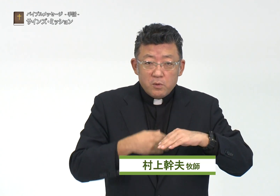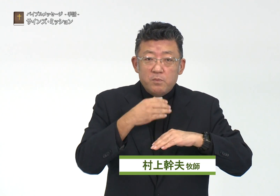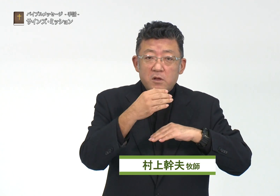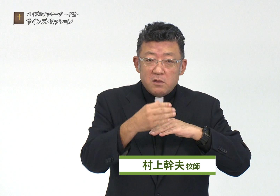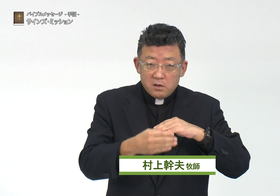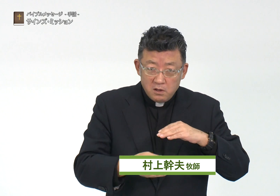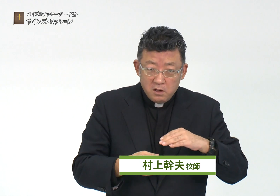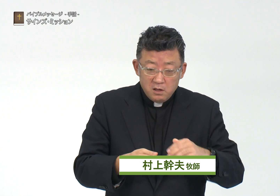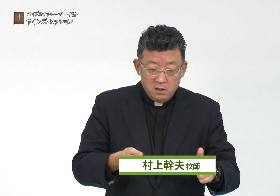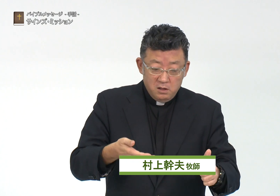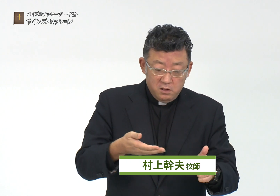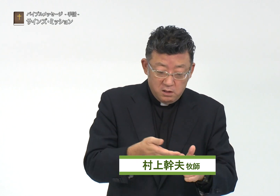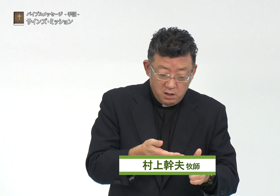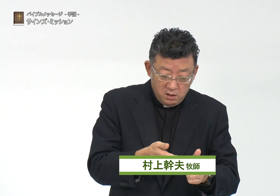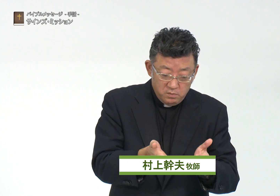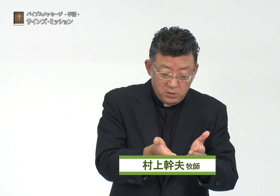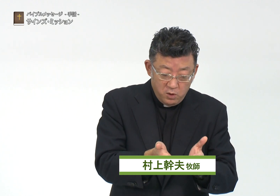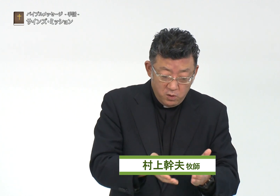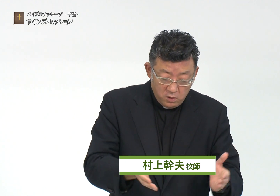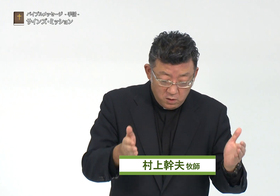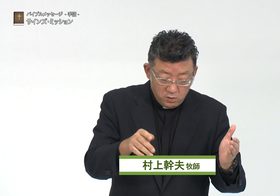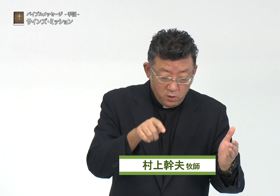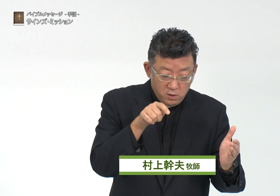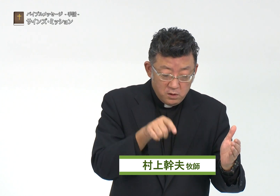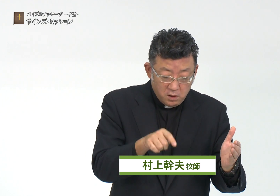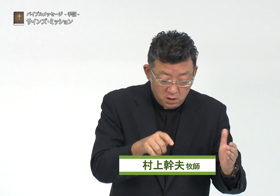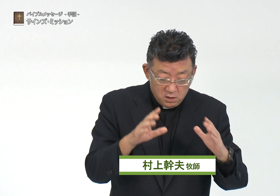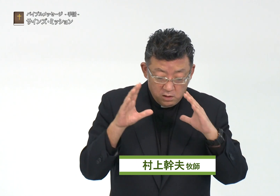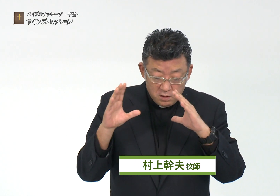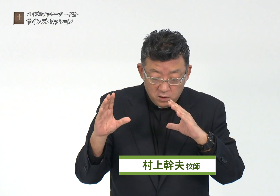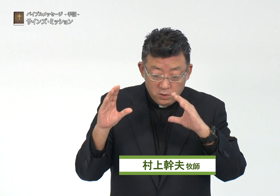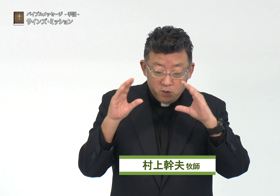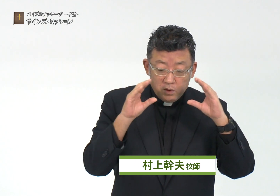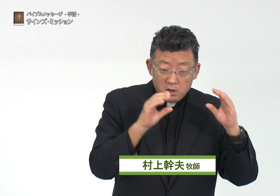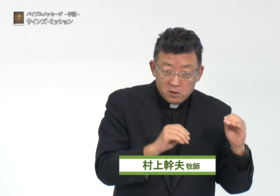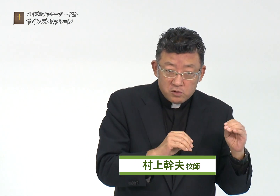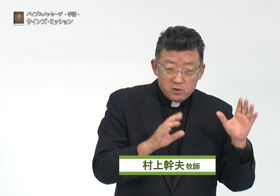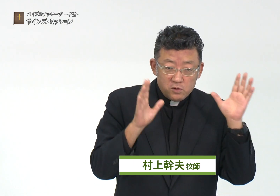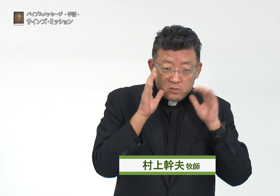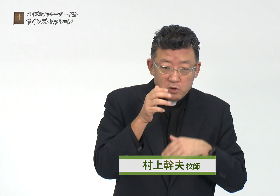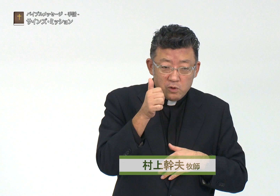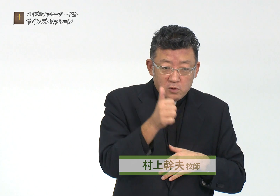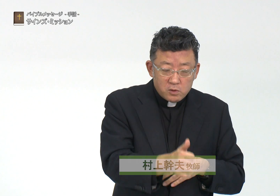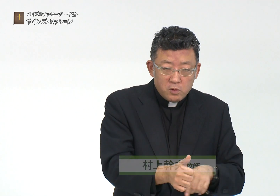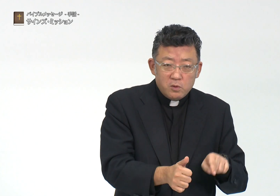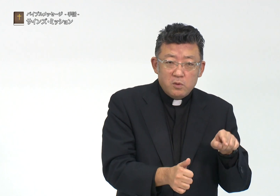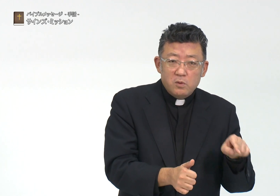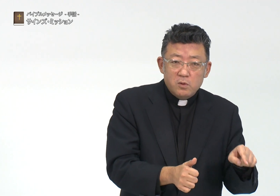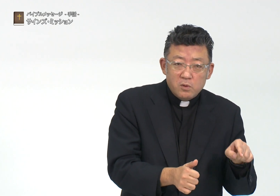御使いたちが語った布にくるまって飼い葉おけに寝ている緑号